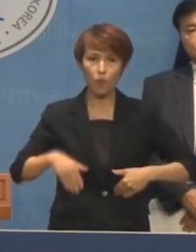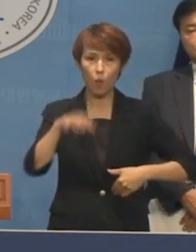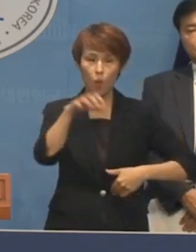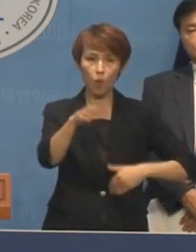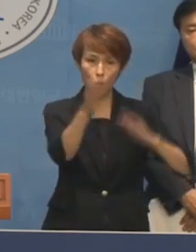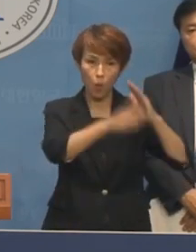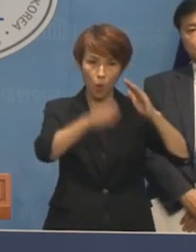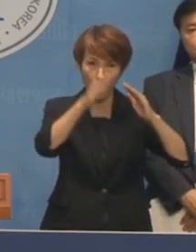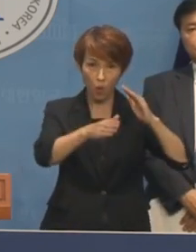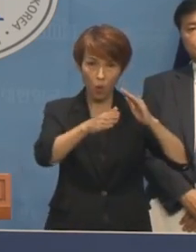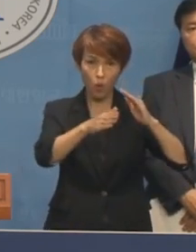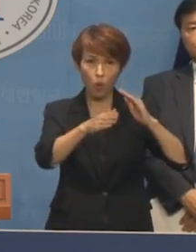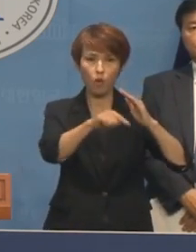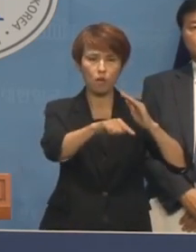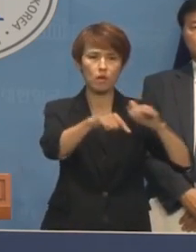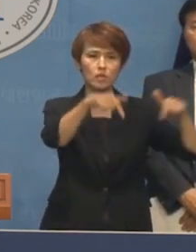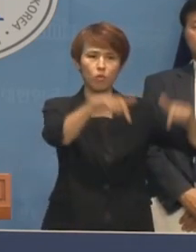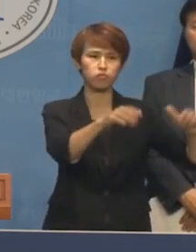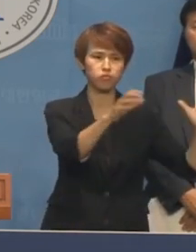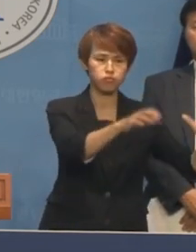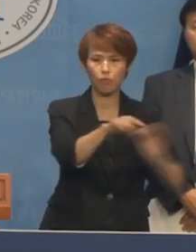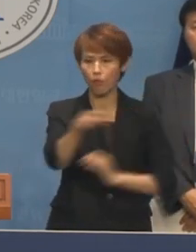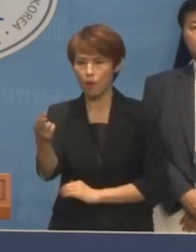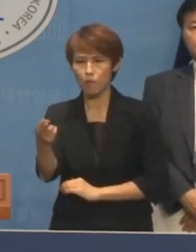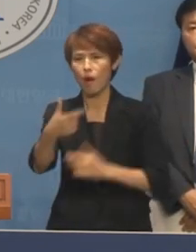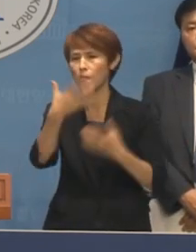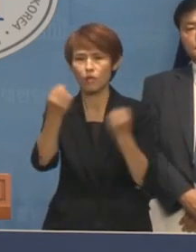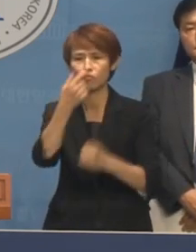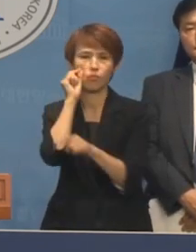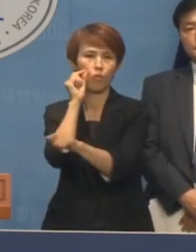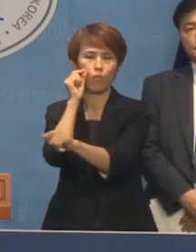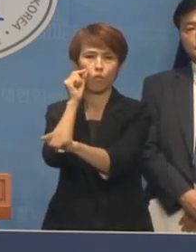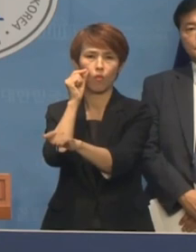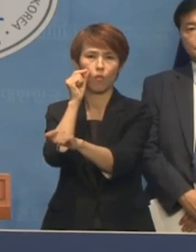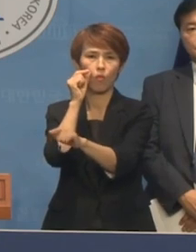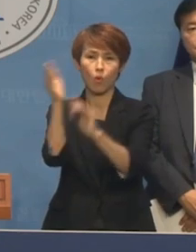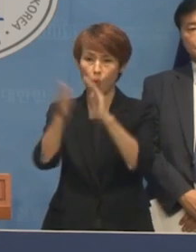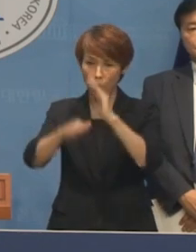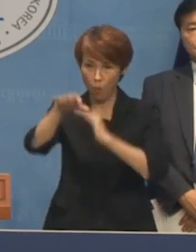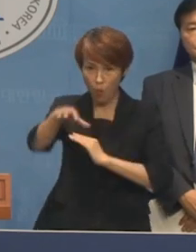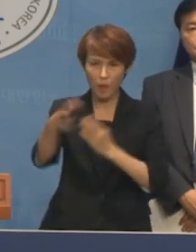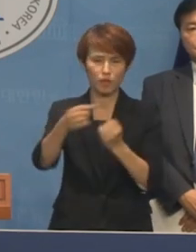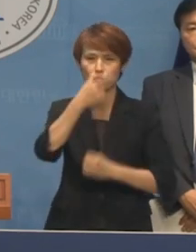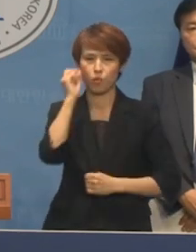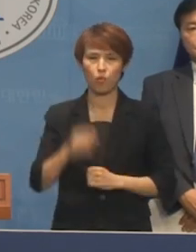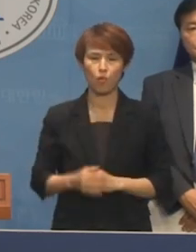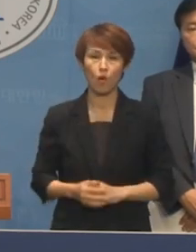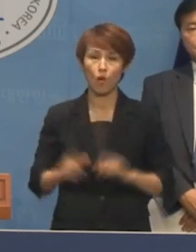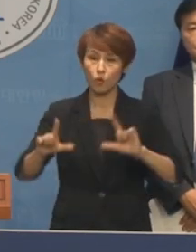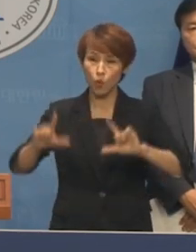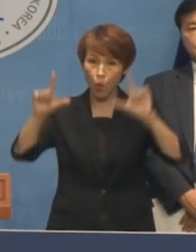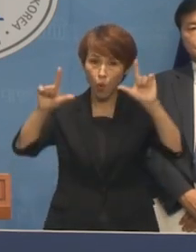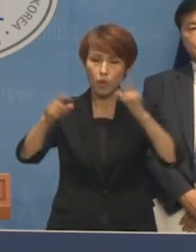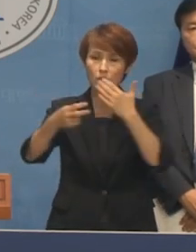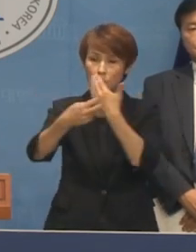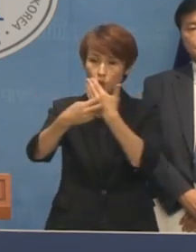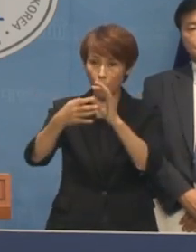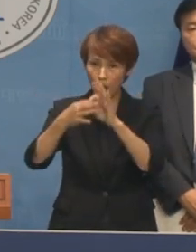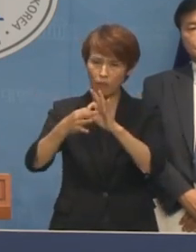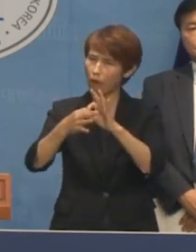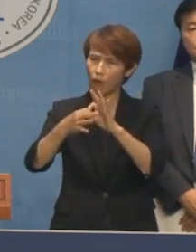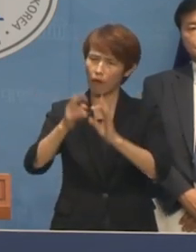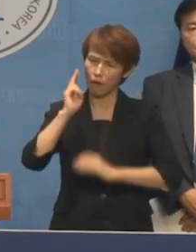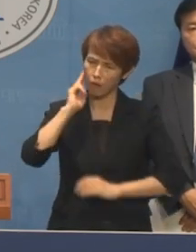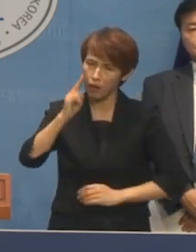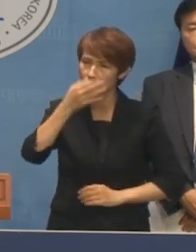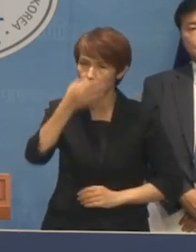공공인프라는 절대적으로 부족한 실정입니다. 특히 전남 동부권의 의료 인프라는